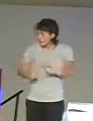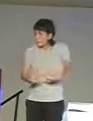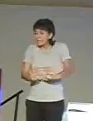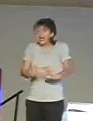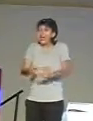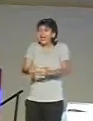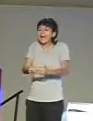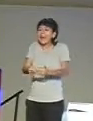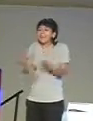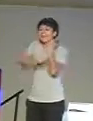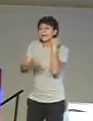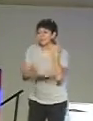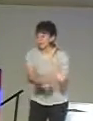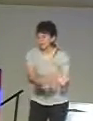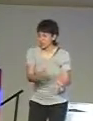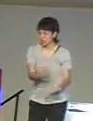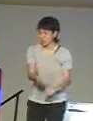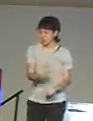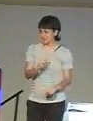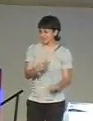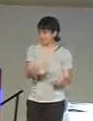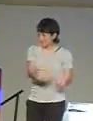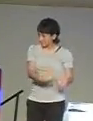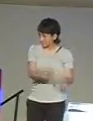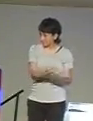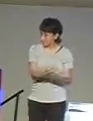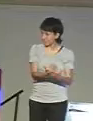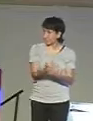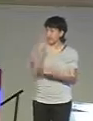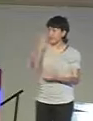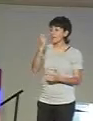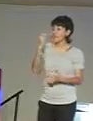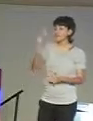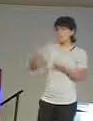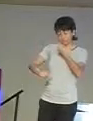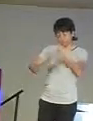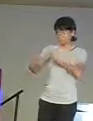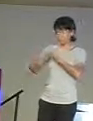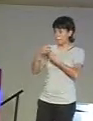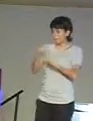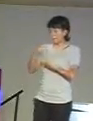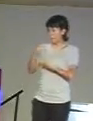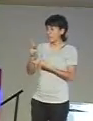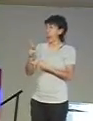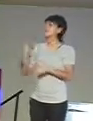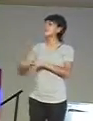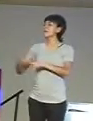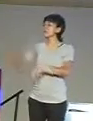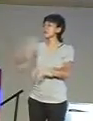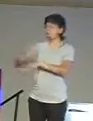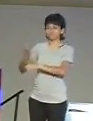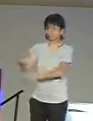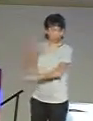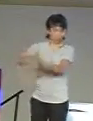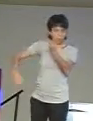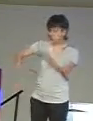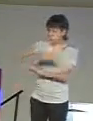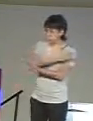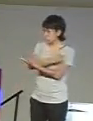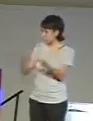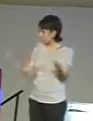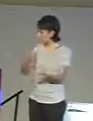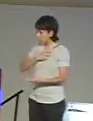un problema en el que todas y todos debemos de involucrarnos. No es un